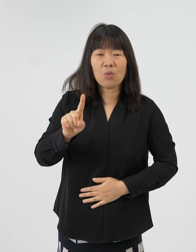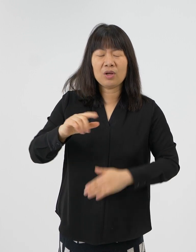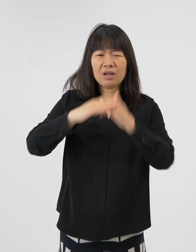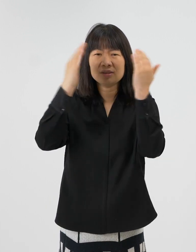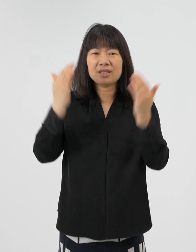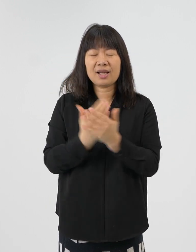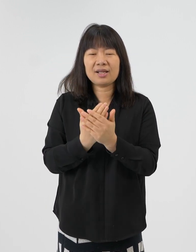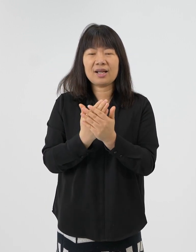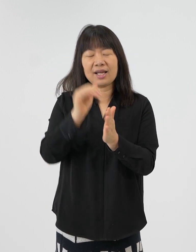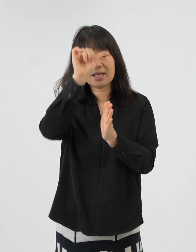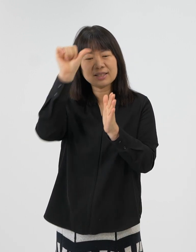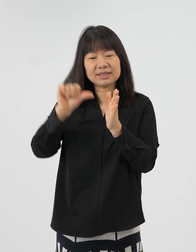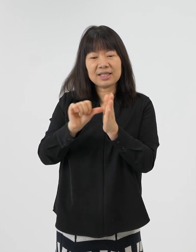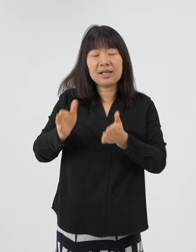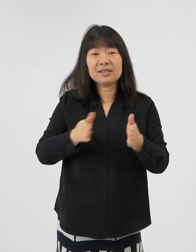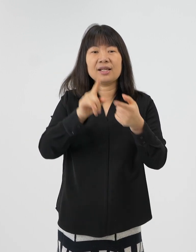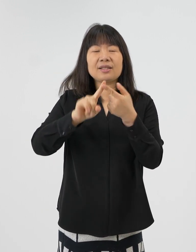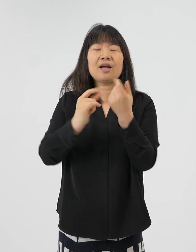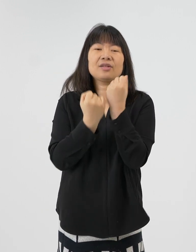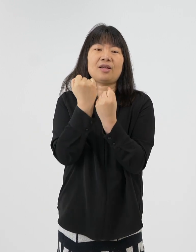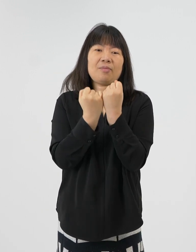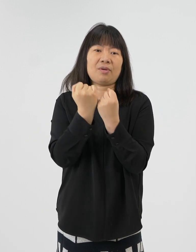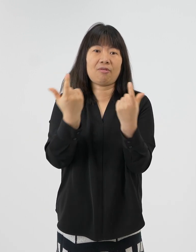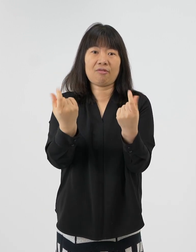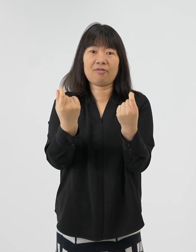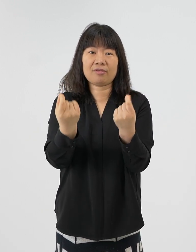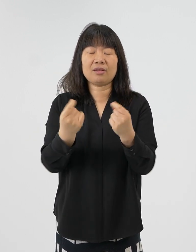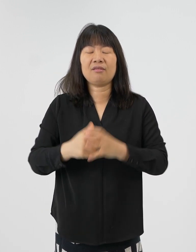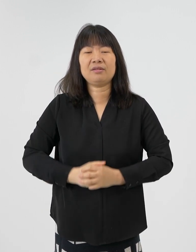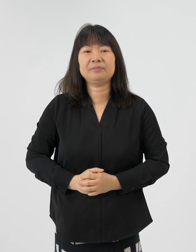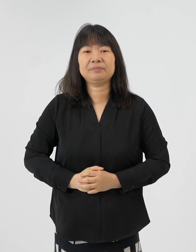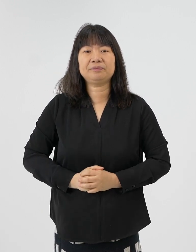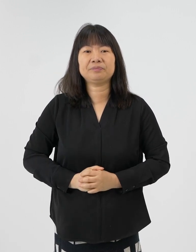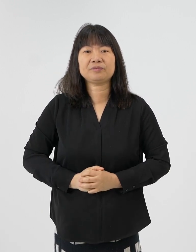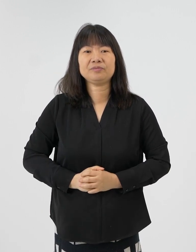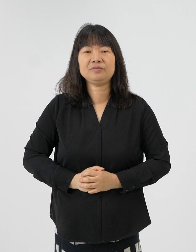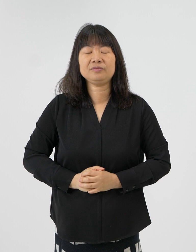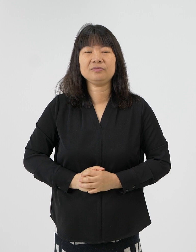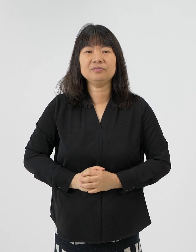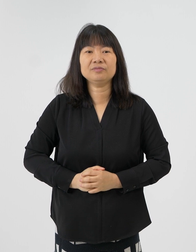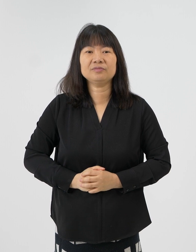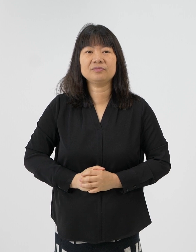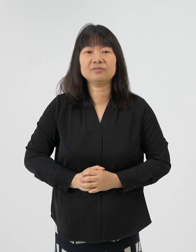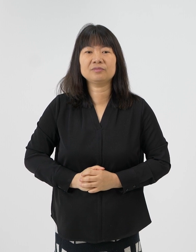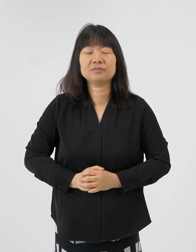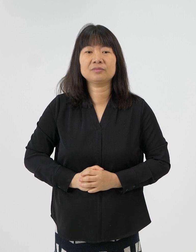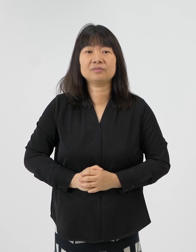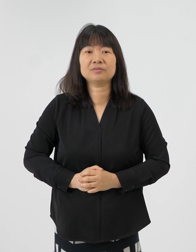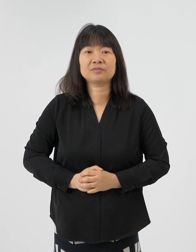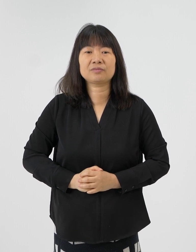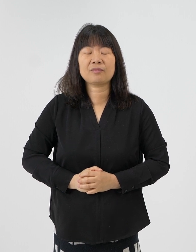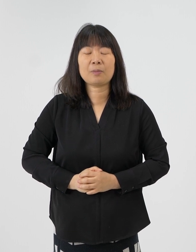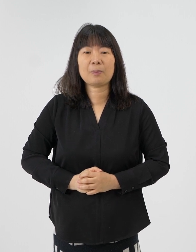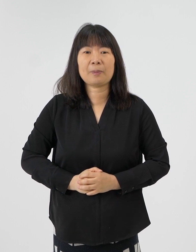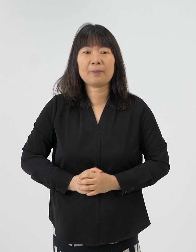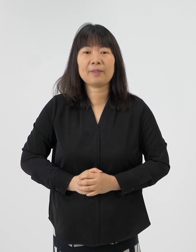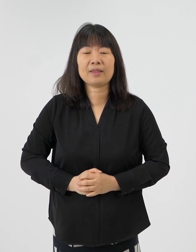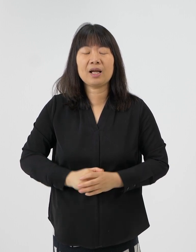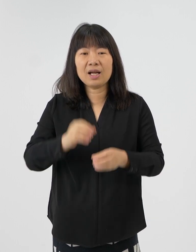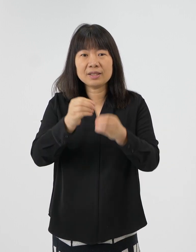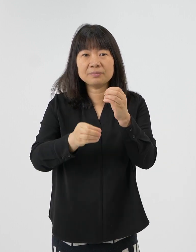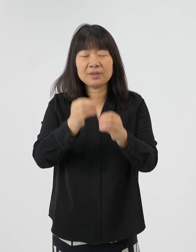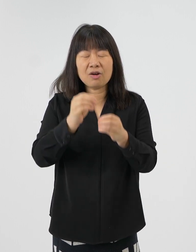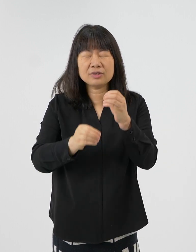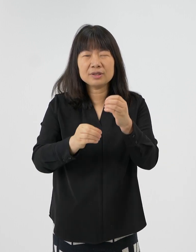전체가 인생길에 대한 설명이에요. 그러니까 크리스토퍼 애쉬라는 분은 이